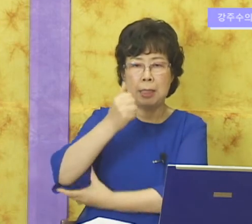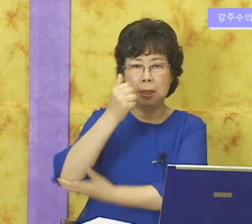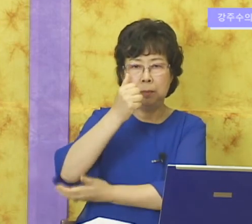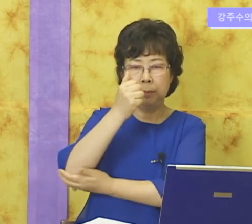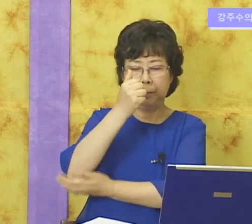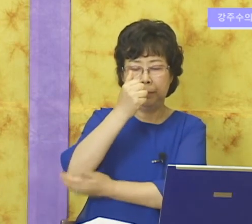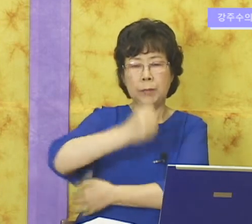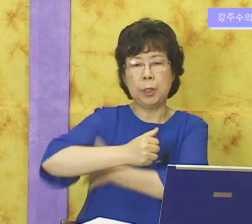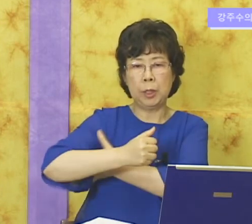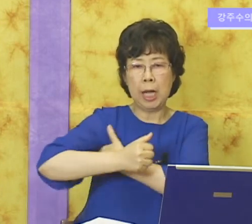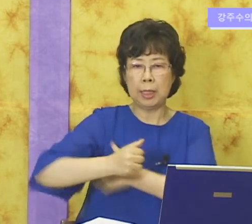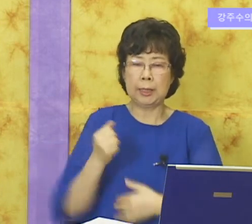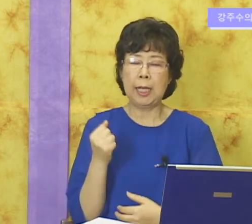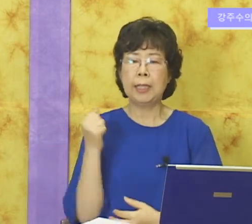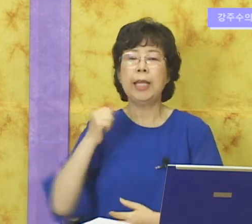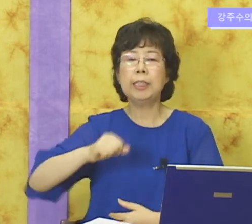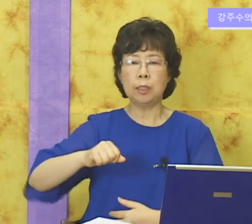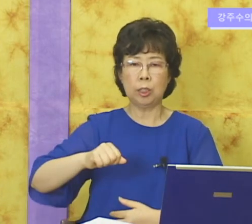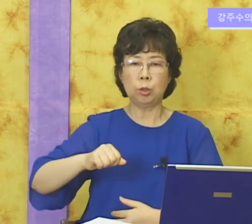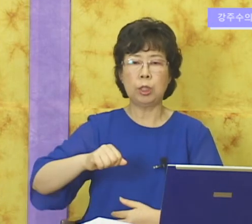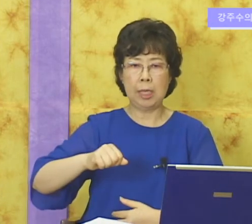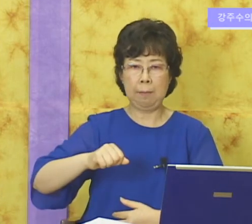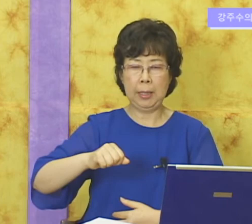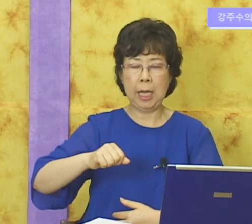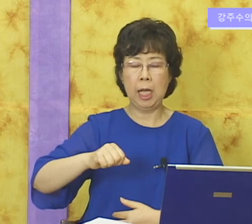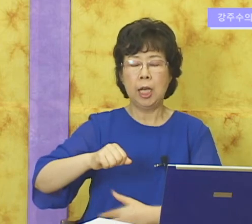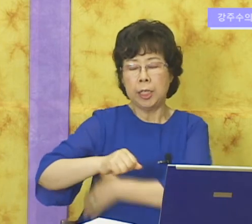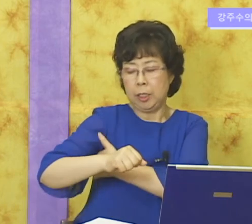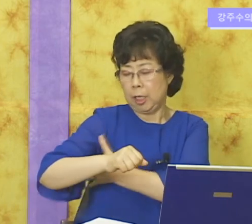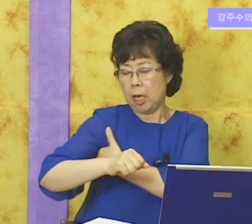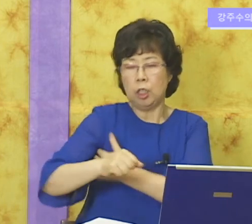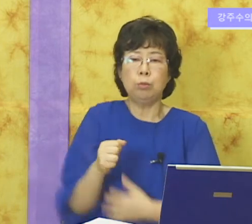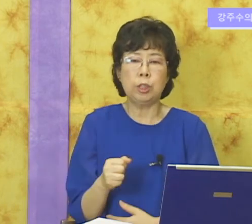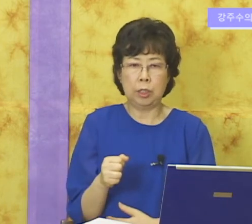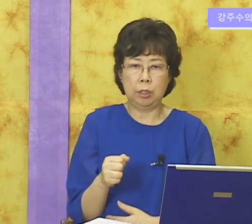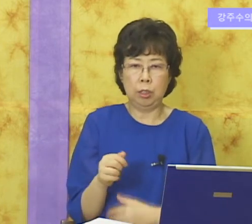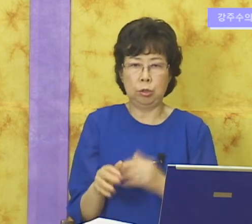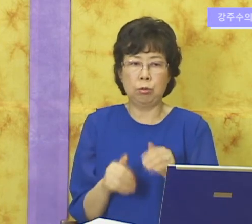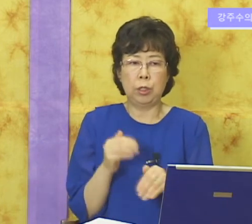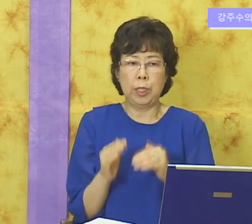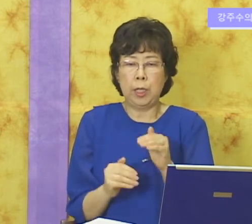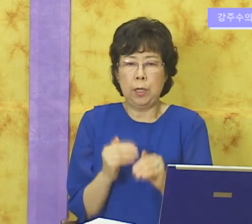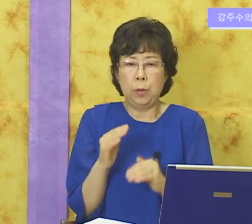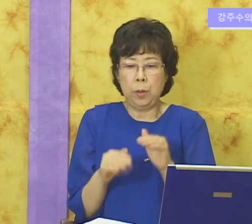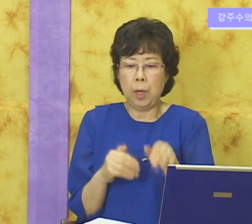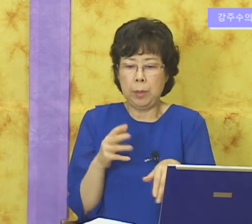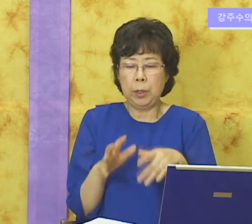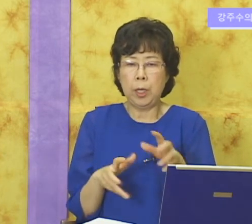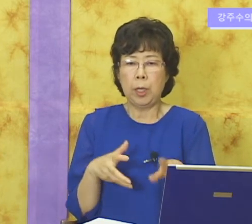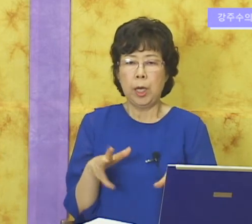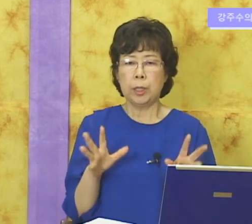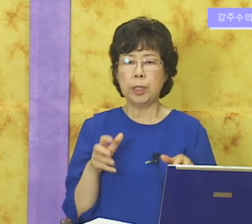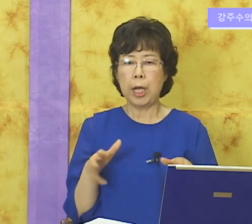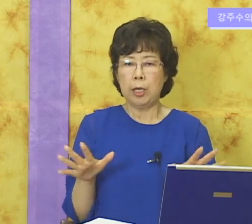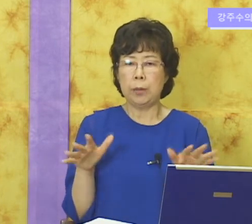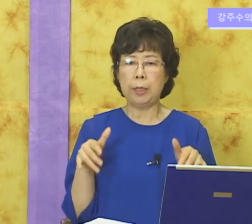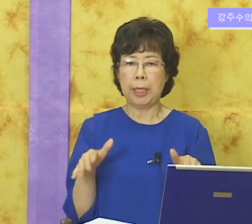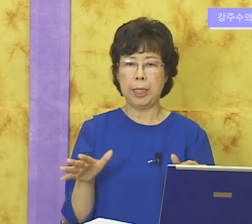팔은, 겨드랑은 떼서 수어를 합니다. 겨드랑을 붙여서 수어 이렇게 하면 이게 크게 하려고 해도 안